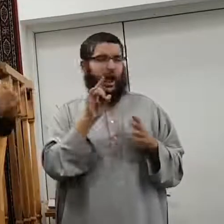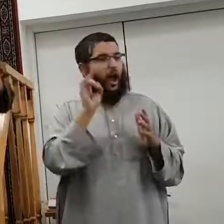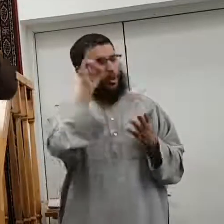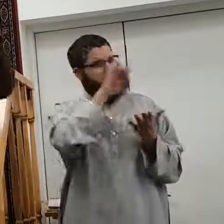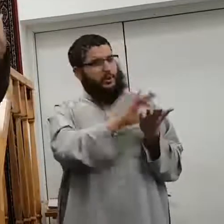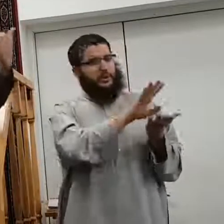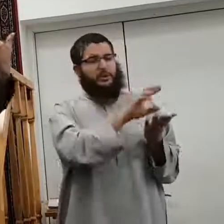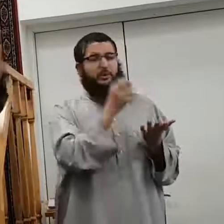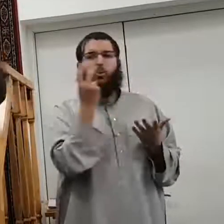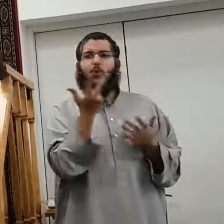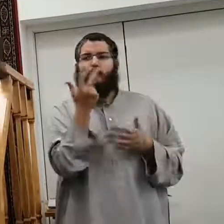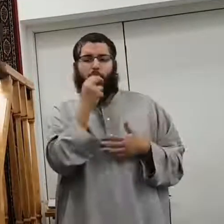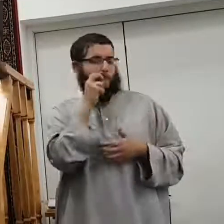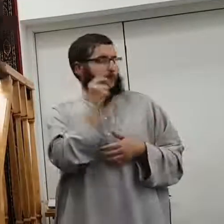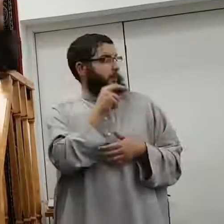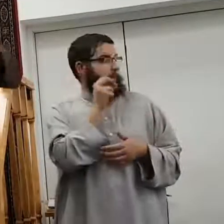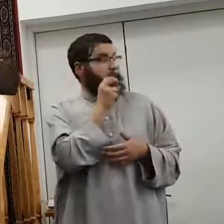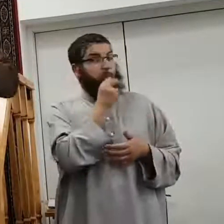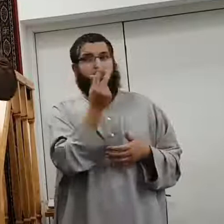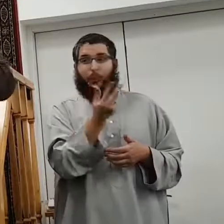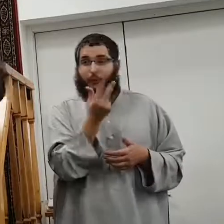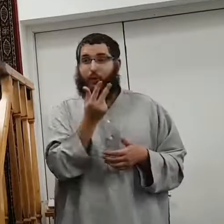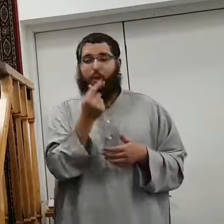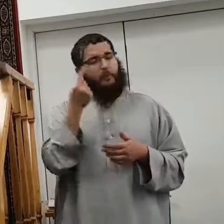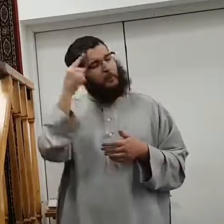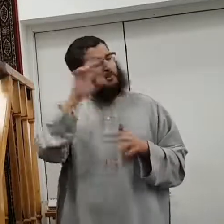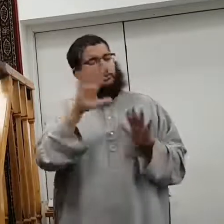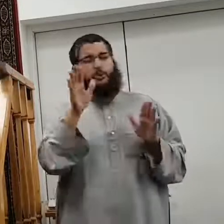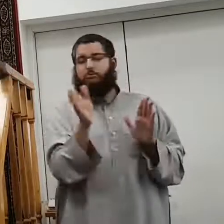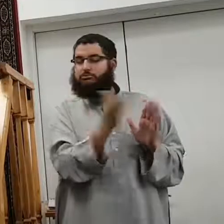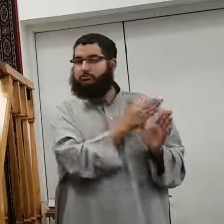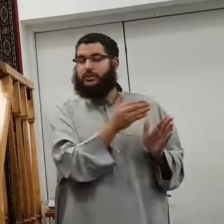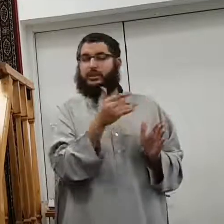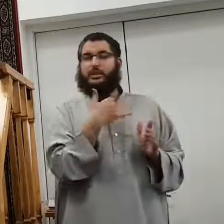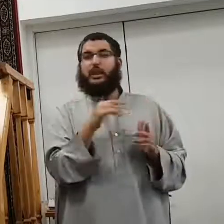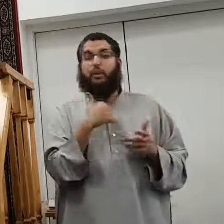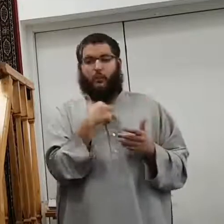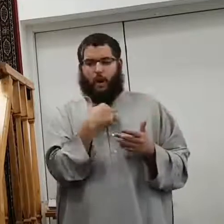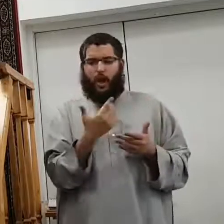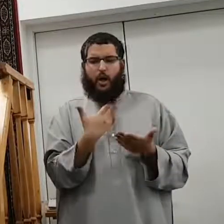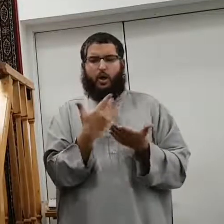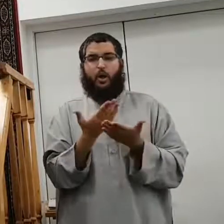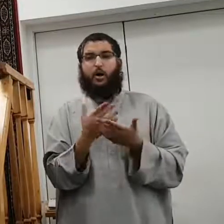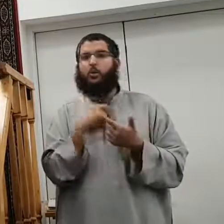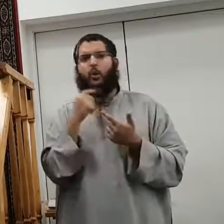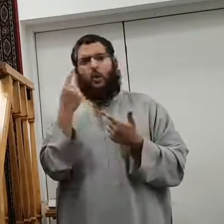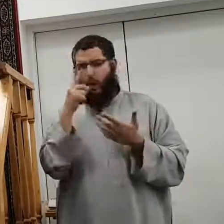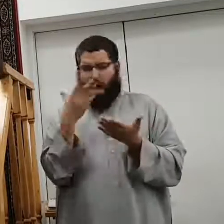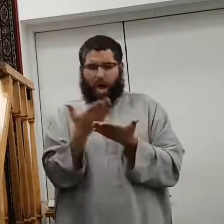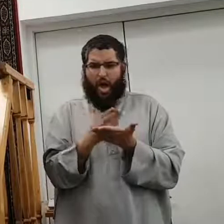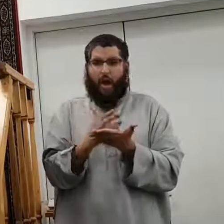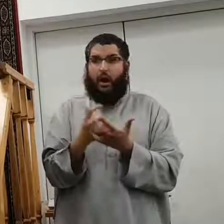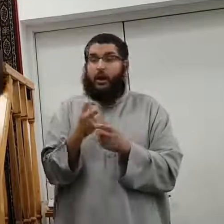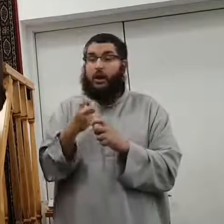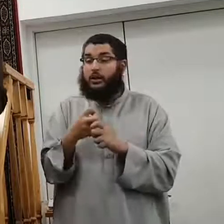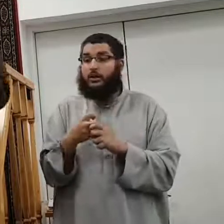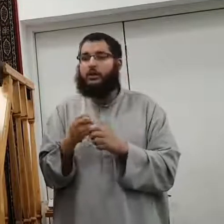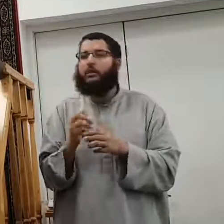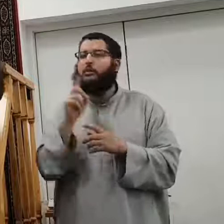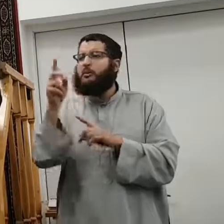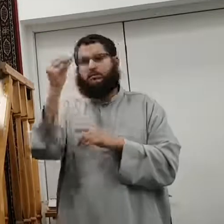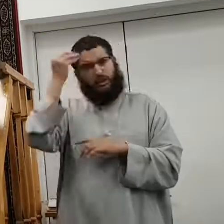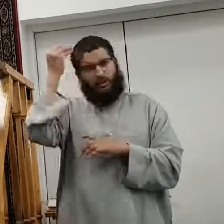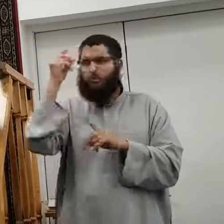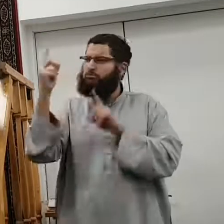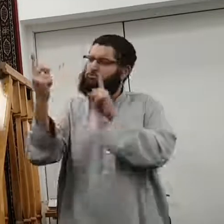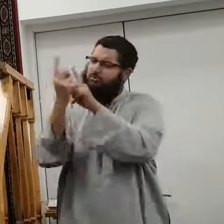billahi minash shaitanir rajim, de crachoter trois fois, de ne plus penser à cela, etc. Et si tu as une ambiguïté dans ta croyance, amène-la à quelqu'un de science afin qu'il te la dissipe, qu'il